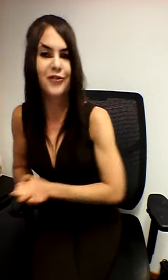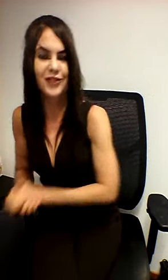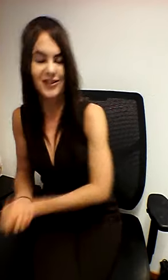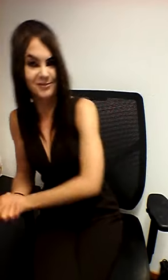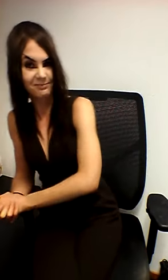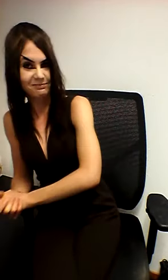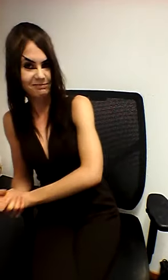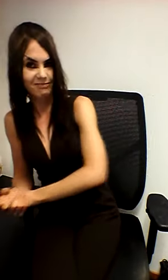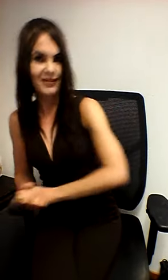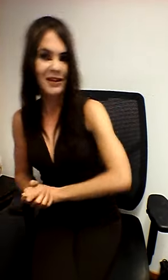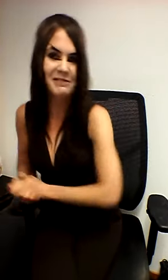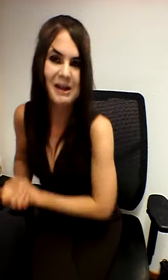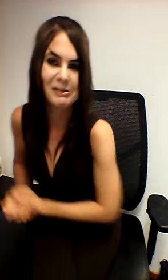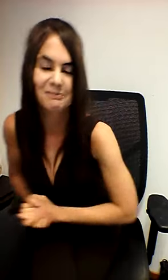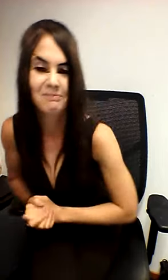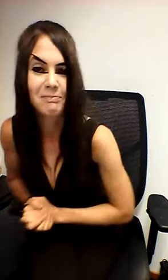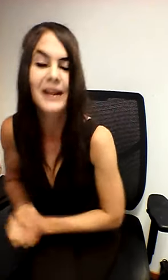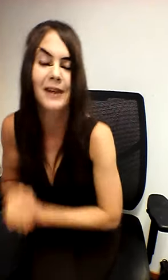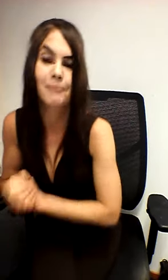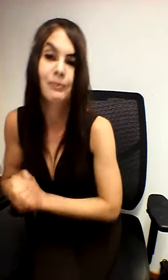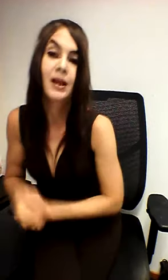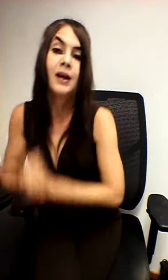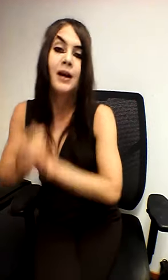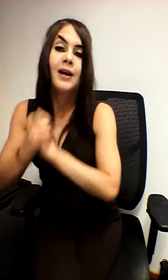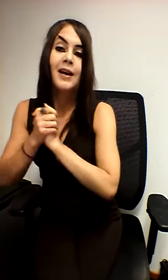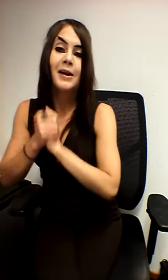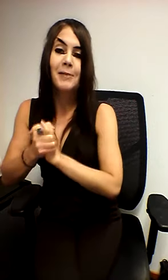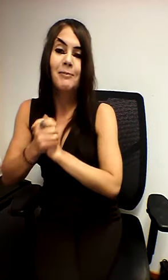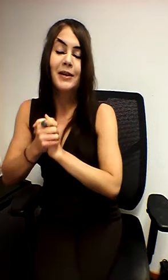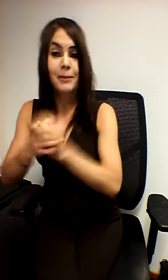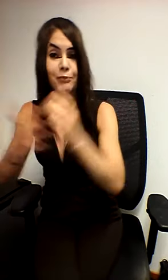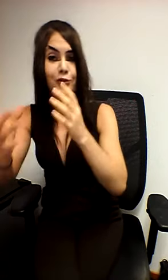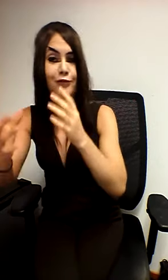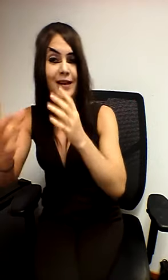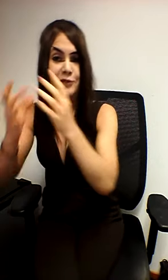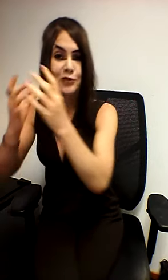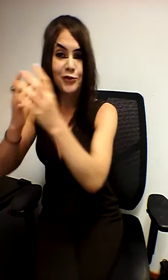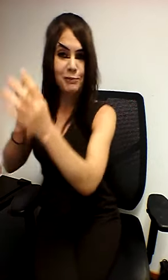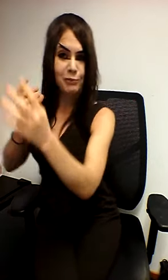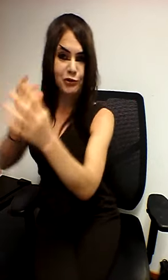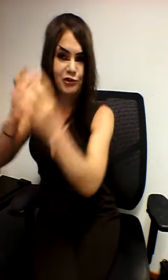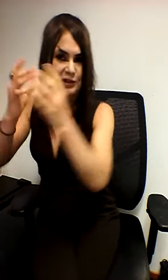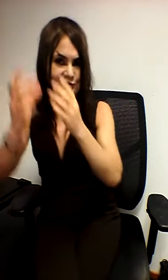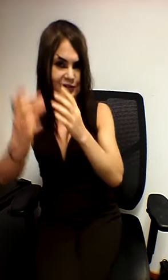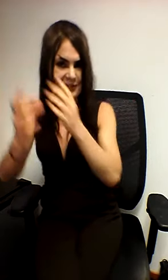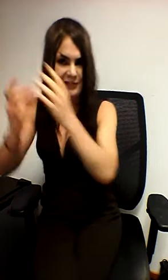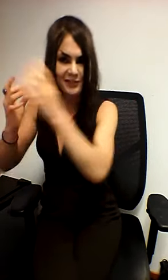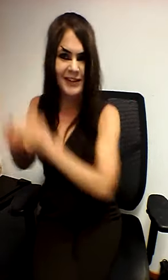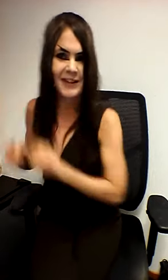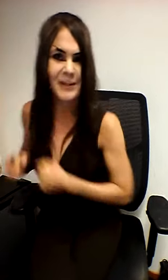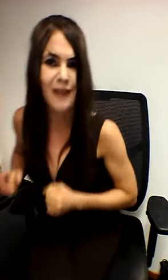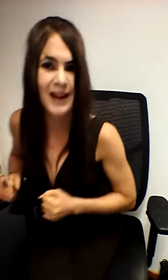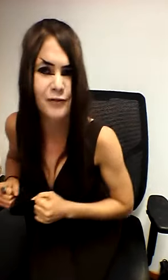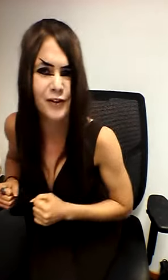dat? Nou, Mieke, je hebt twee soorten processen die vaak